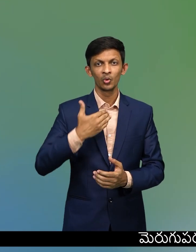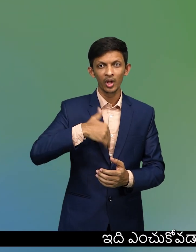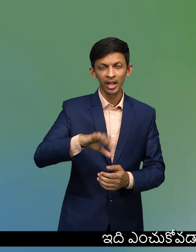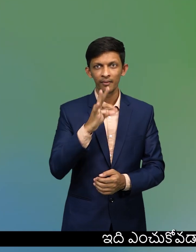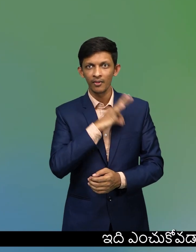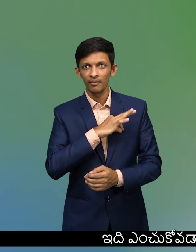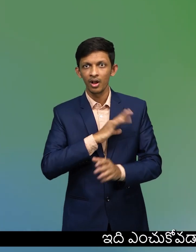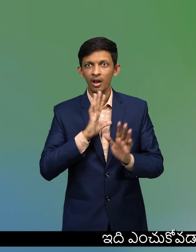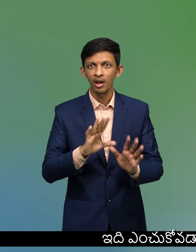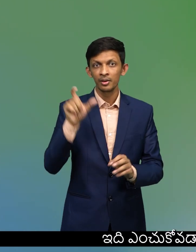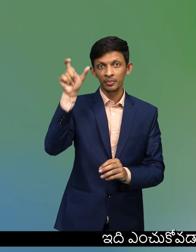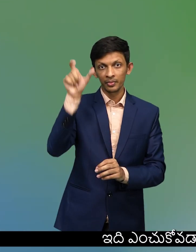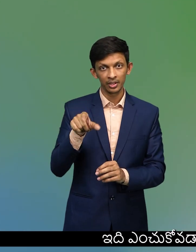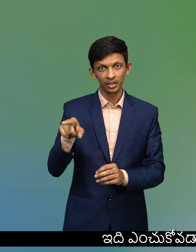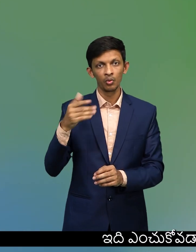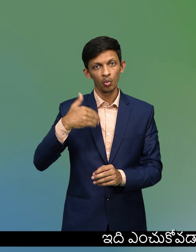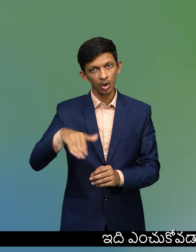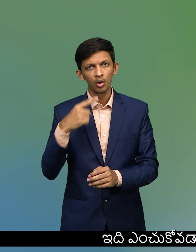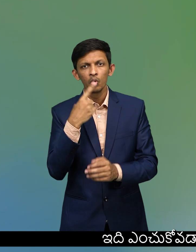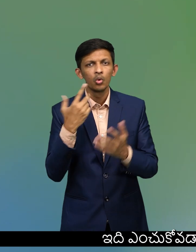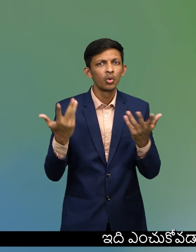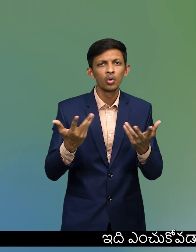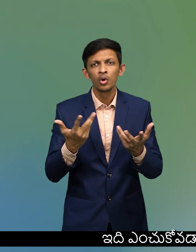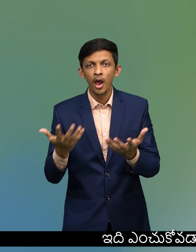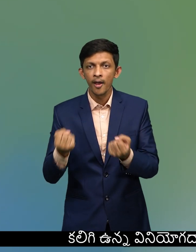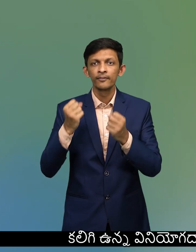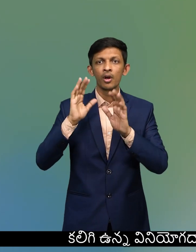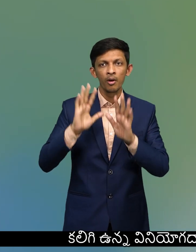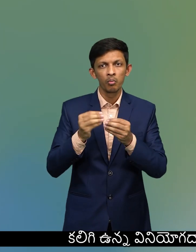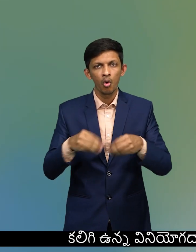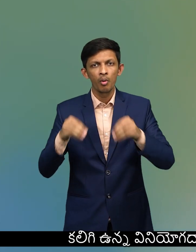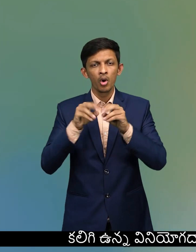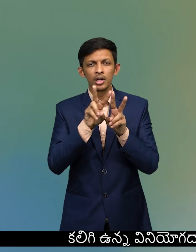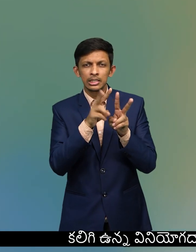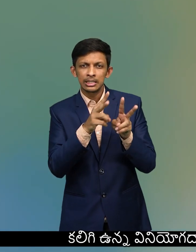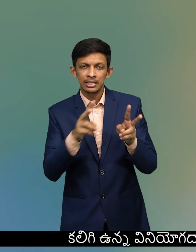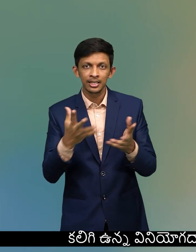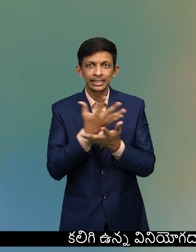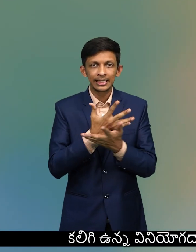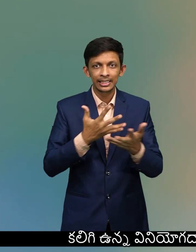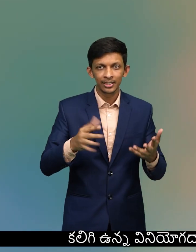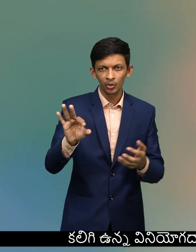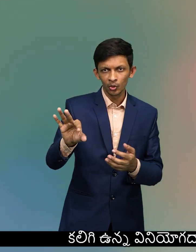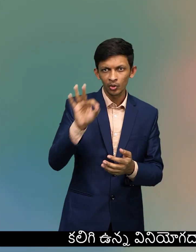ఇది ఎంచుకోవడానికి మరిన్ని రకాల వస్తువులను కలిగి ఉన్న వినియోగదారులకు ప్రయోజనం